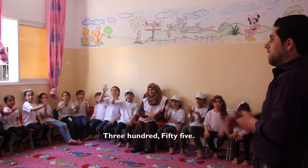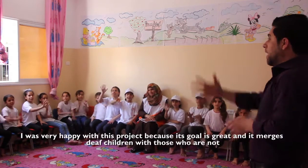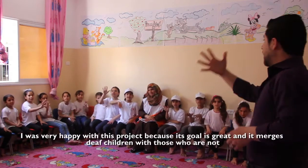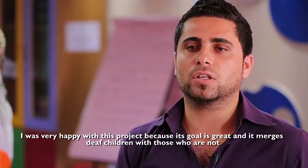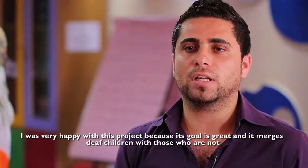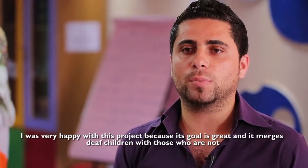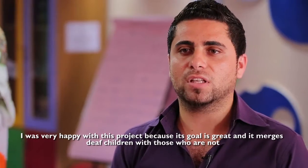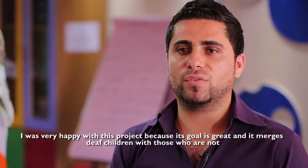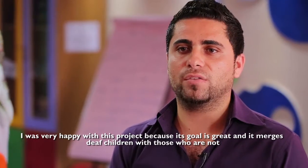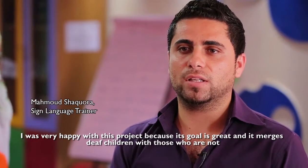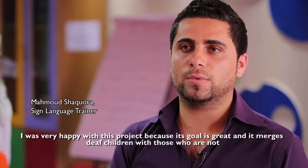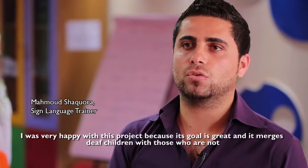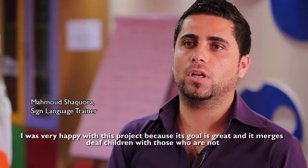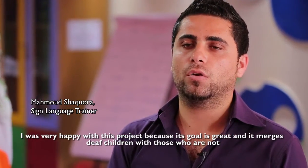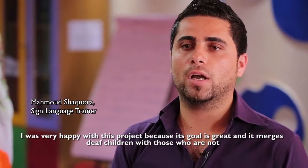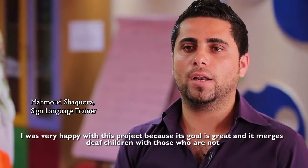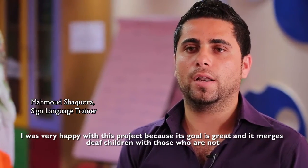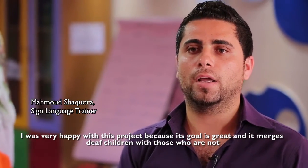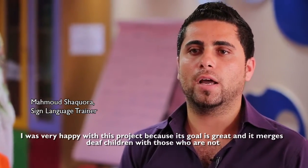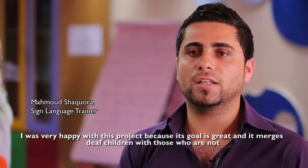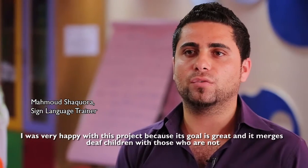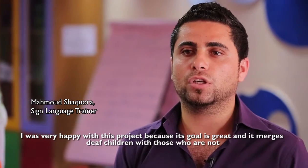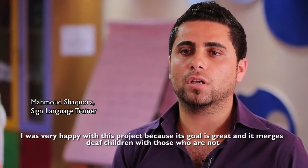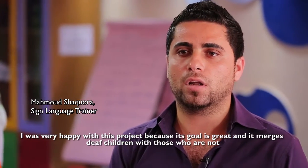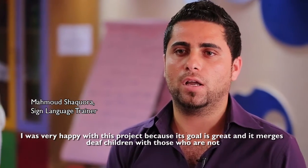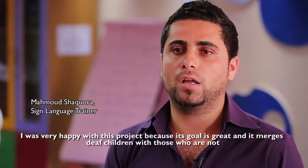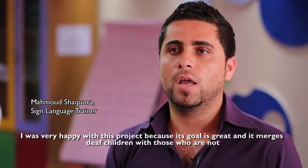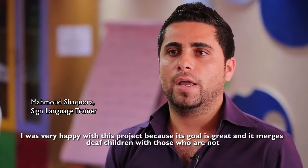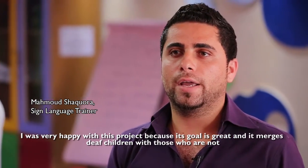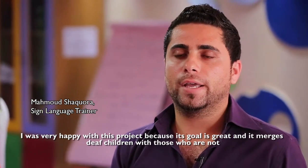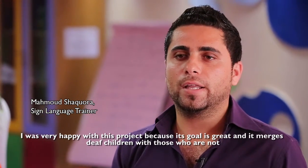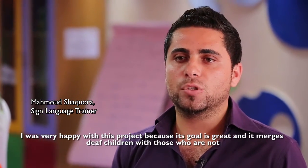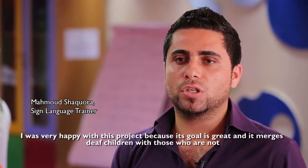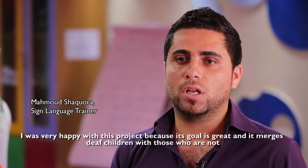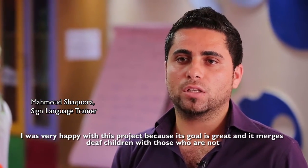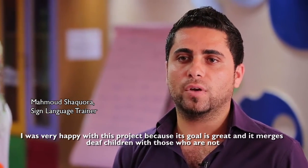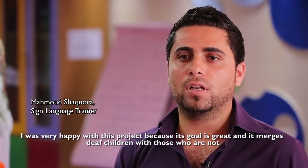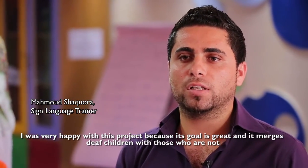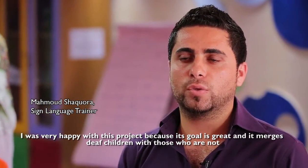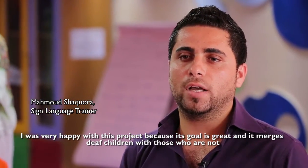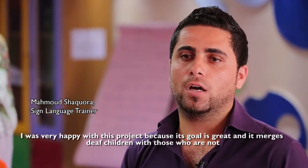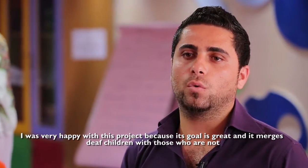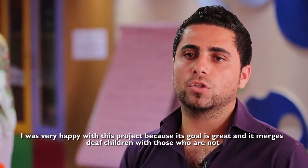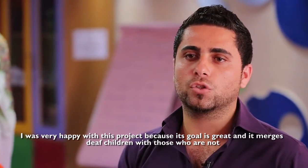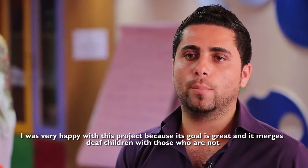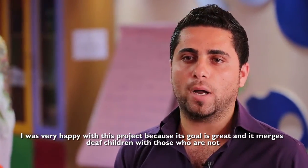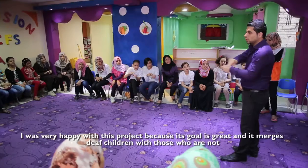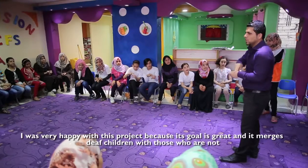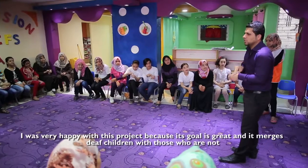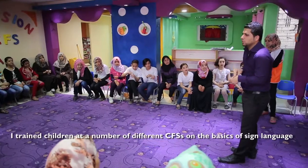أكثر شخص أنا انبسطت فيه في هذا المشروع لأنه كان هدفه كتير رائع، دمج الأطفال الأسوياء والصم مع بعض.